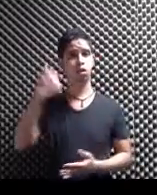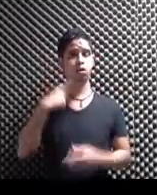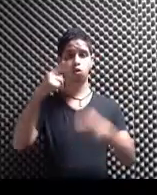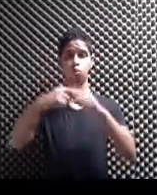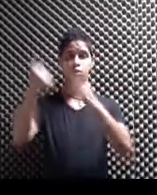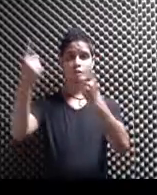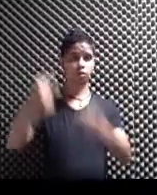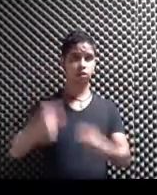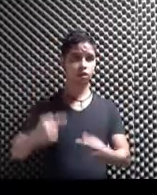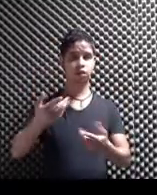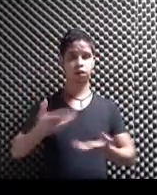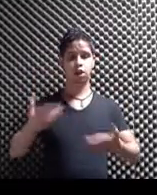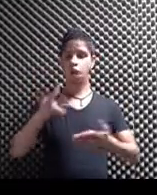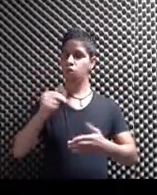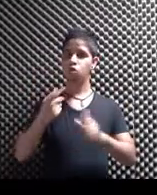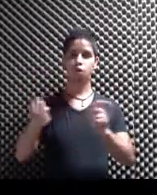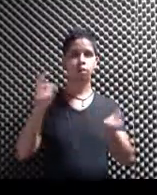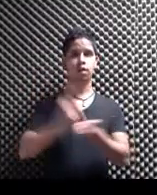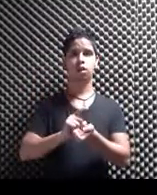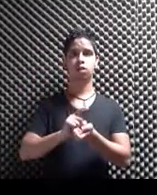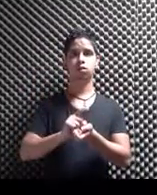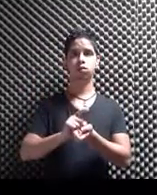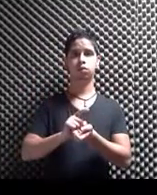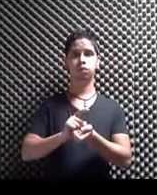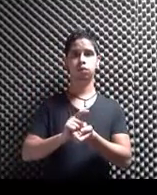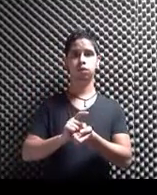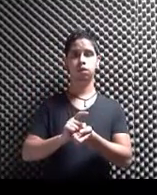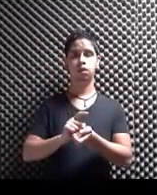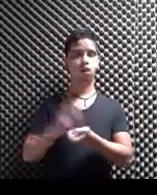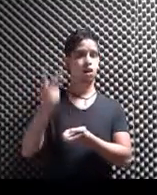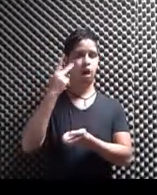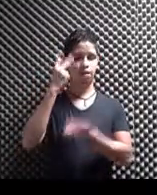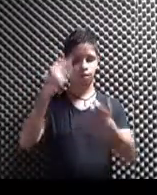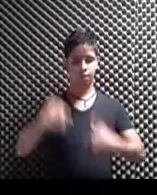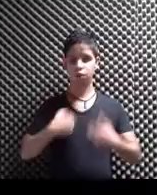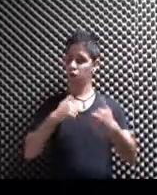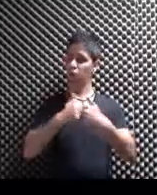aquí a buscar una ayuda no cambiar y hacer ver a mí que yo no te ayude